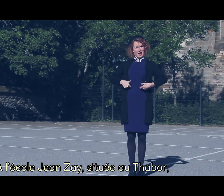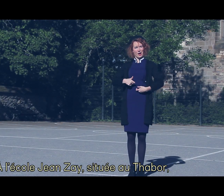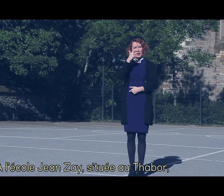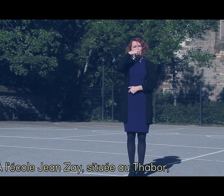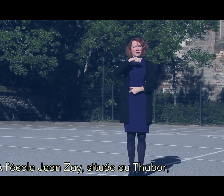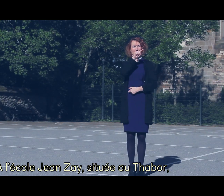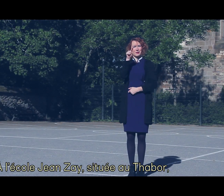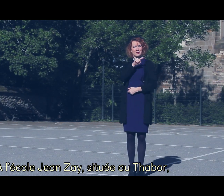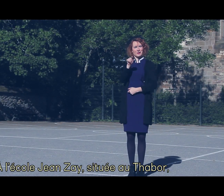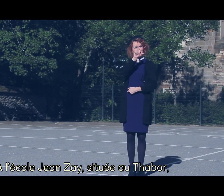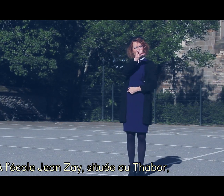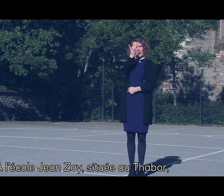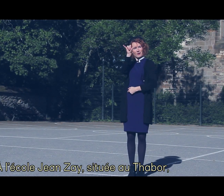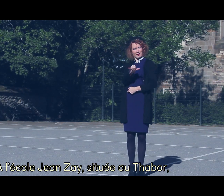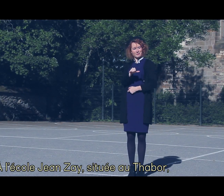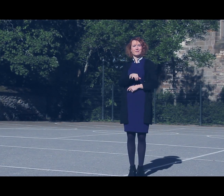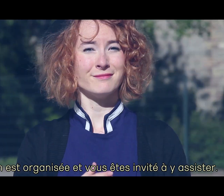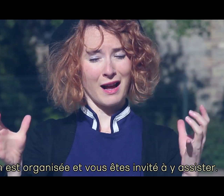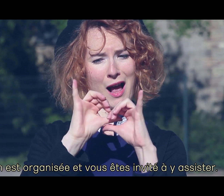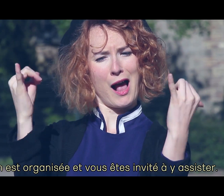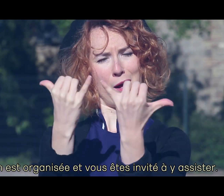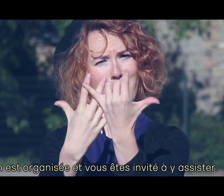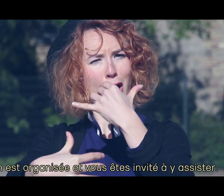technologie et moi, c'est ce qui m'intéresse.